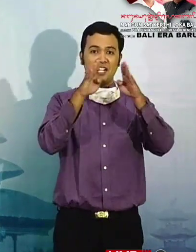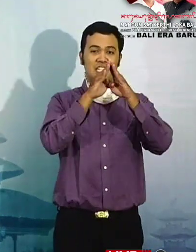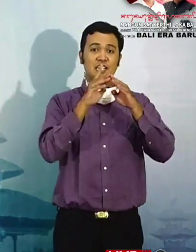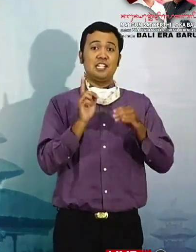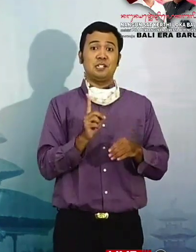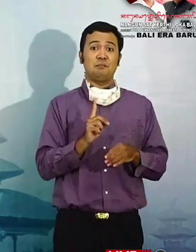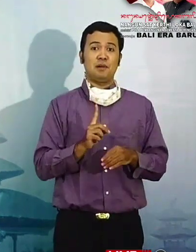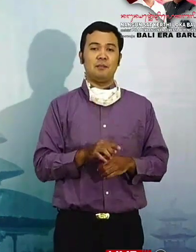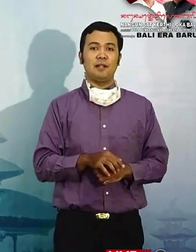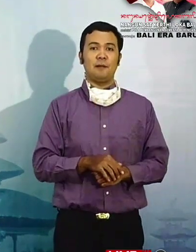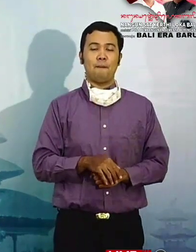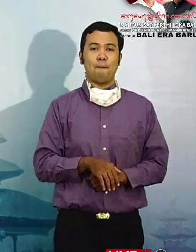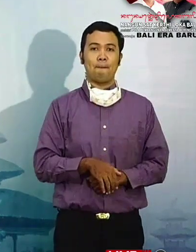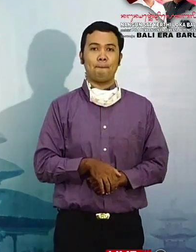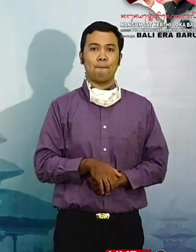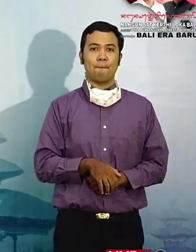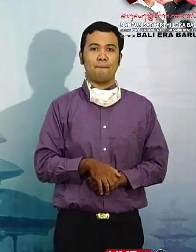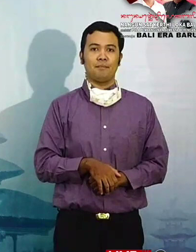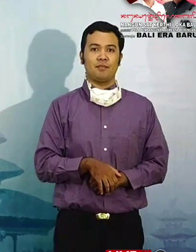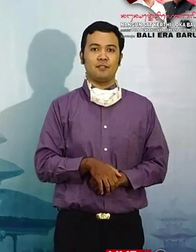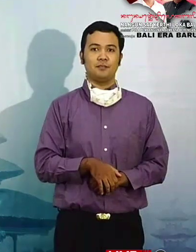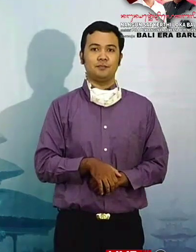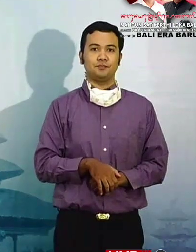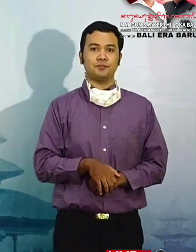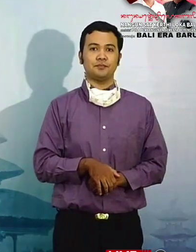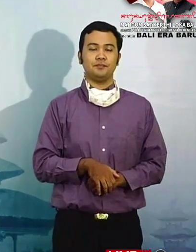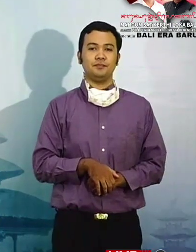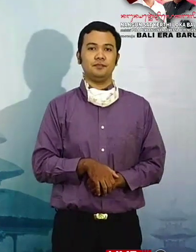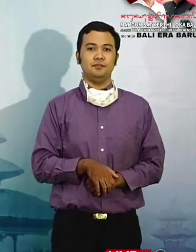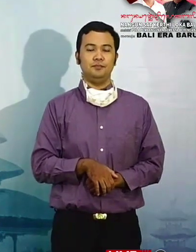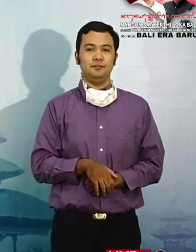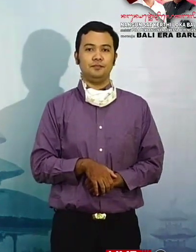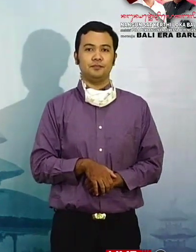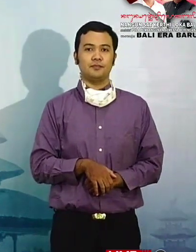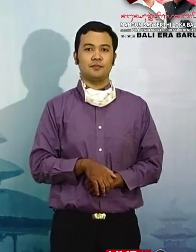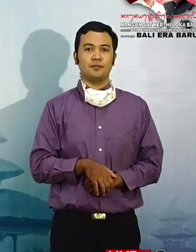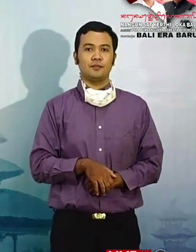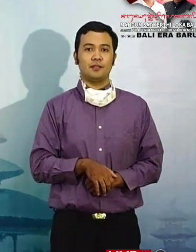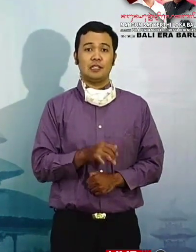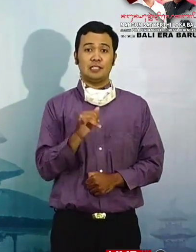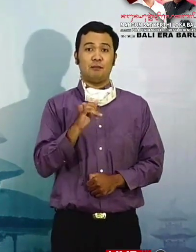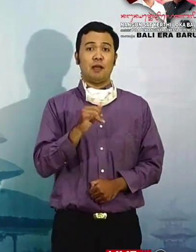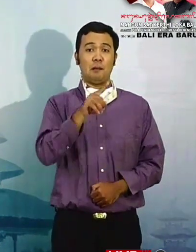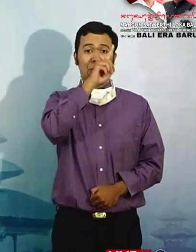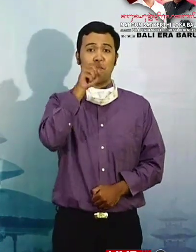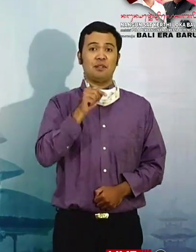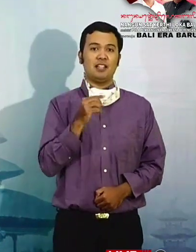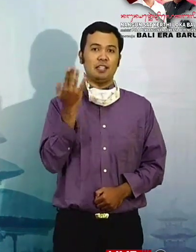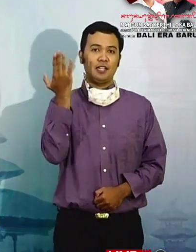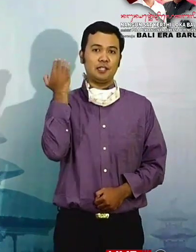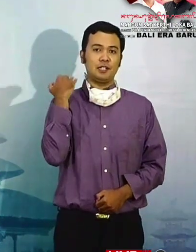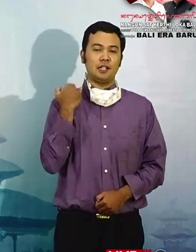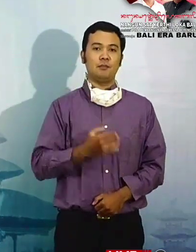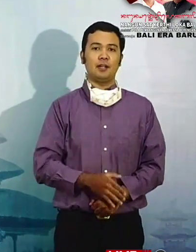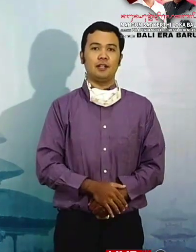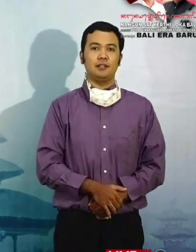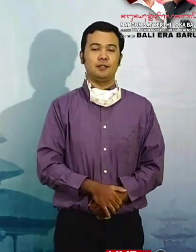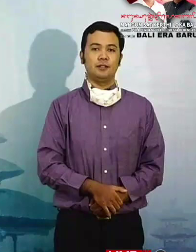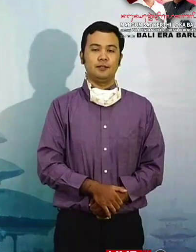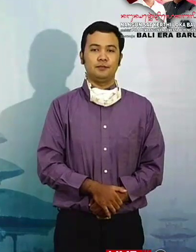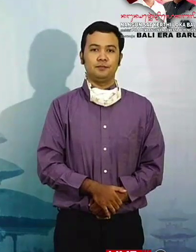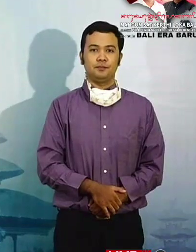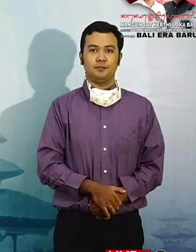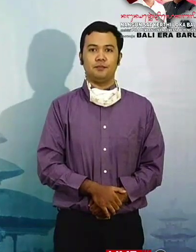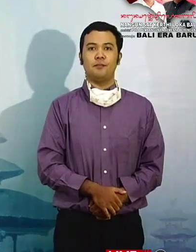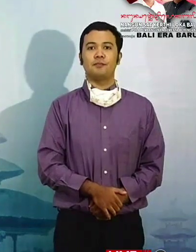ini? Ya, ini berkaitan dengan pertanyaan kemarin. Kemarin setelah Anda tanya kepada